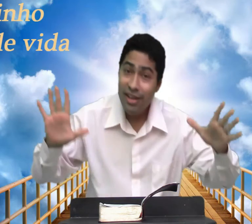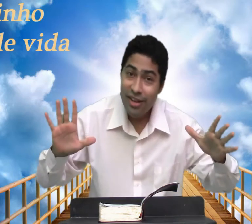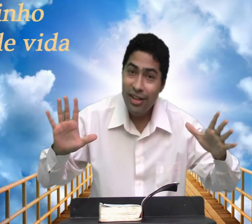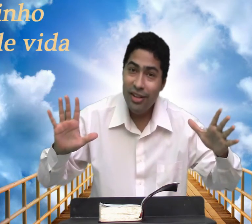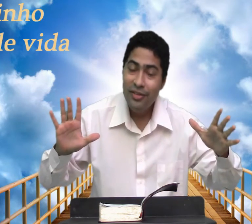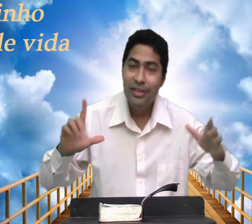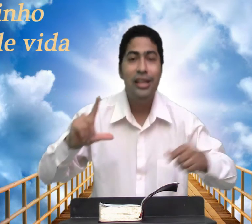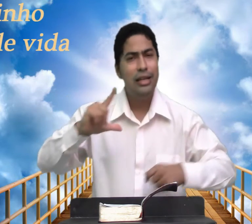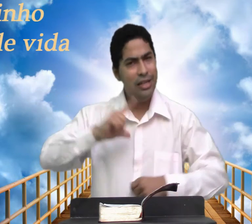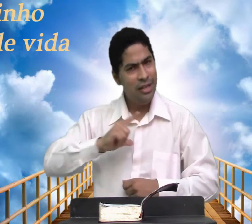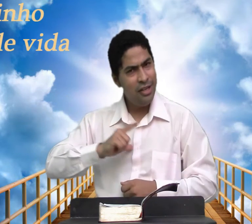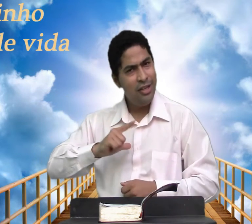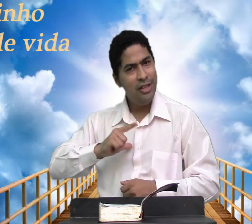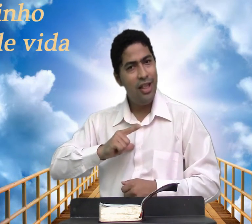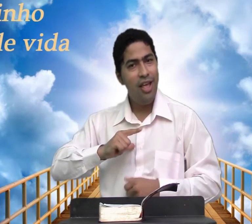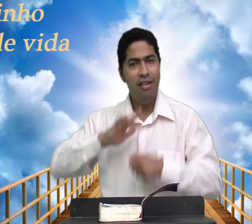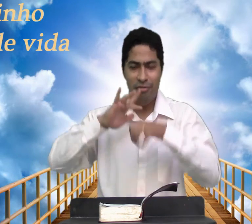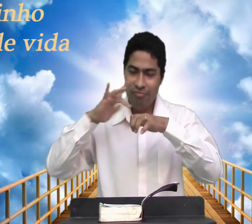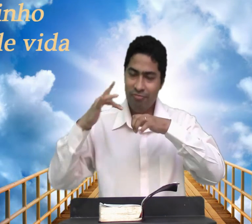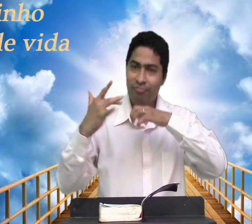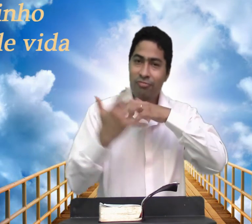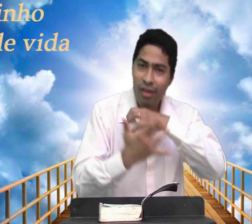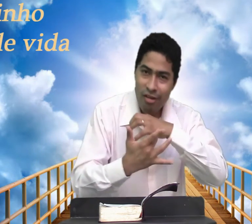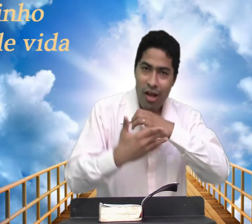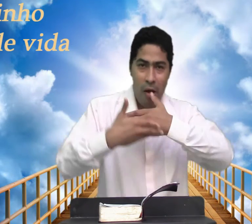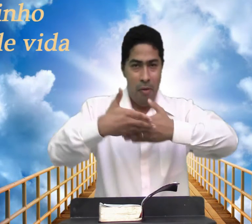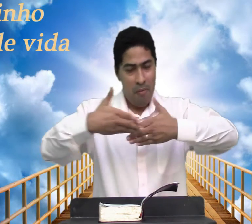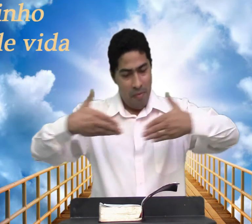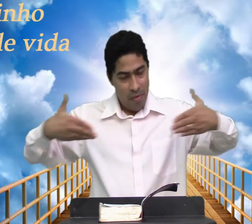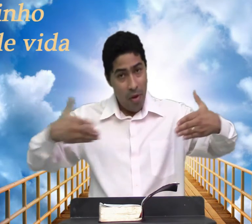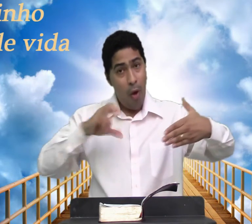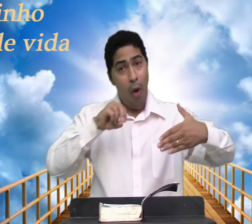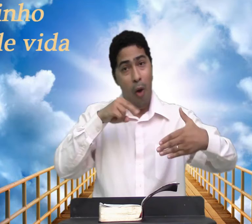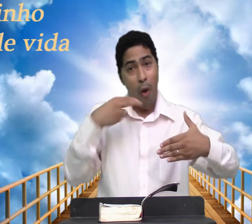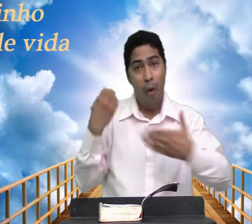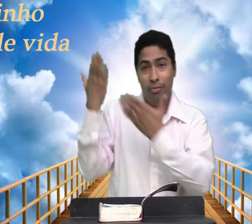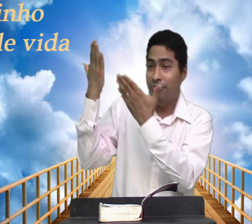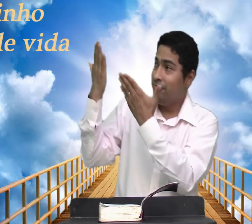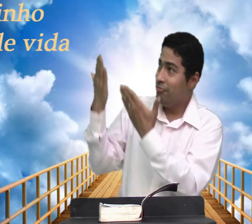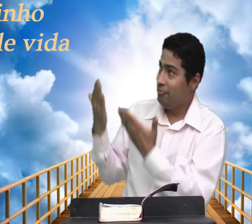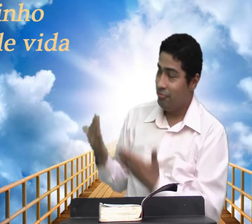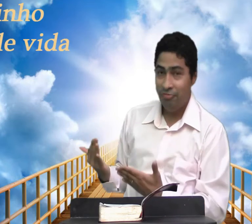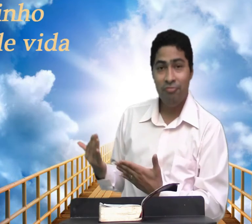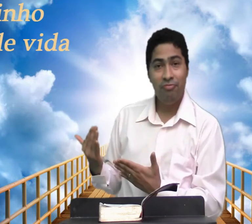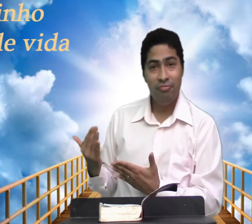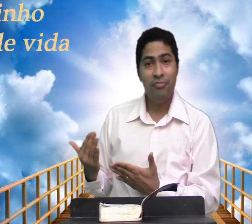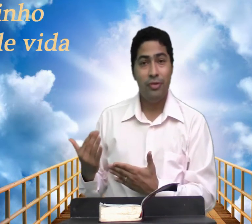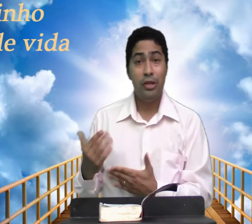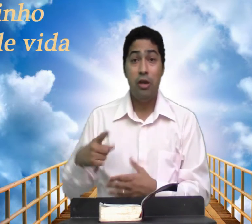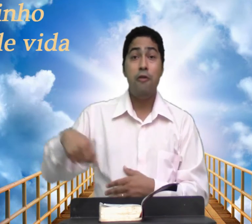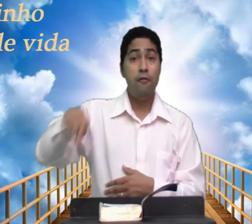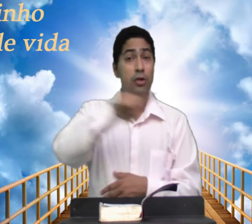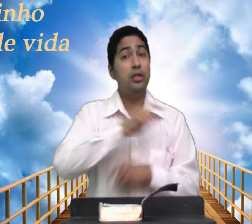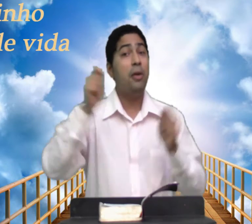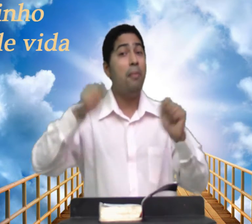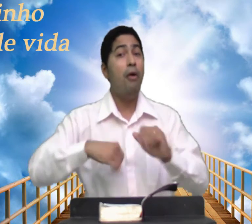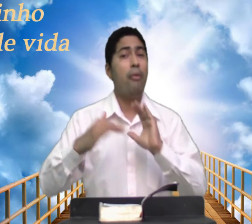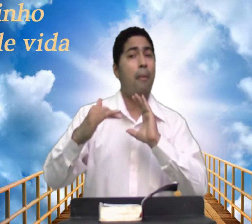Pode enviar algum e-mail, pode enviar nas redes sociais que está sendo apresentada. Ou você também pode escrever